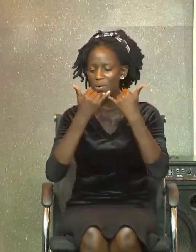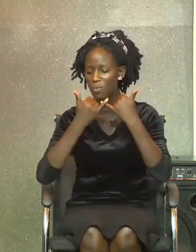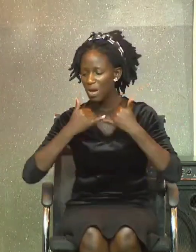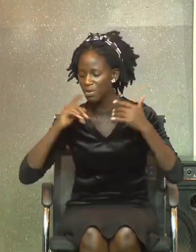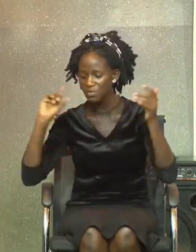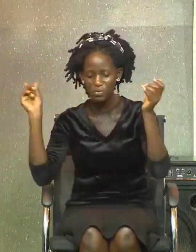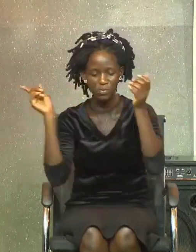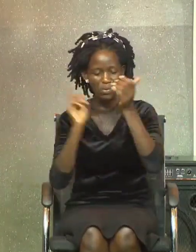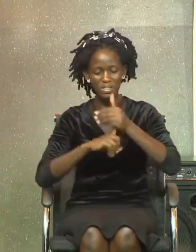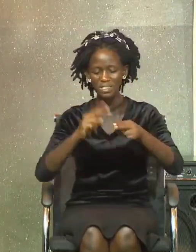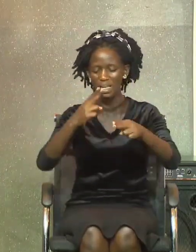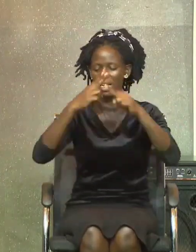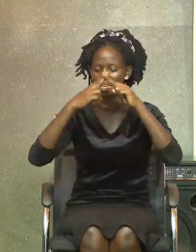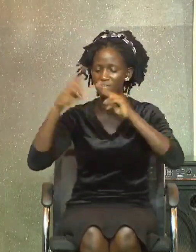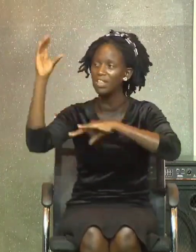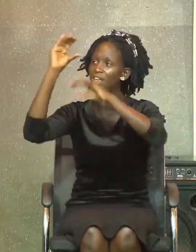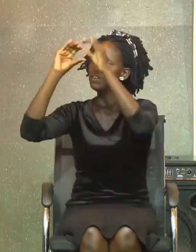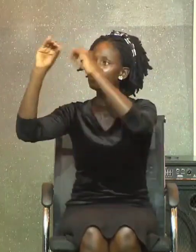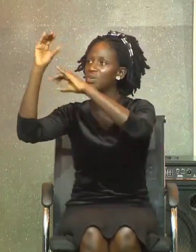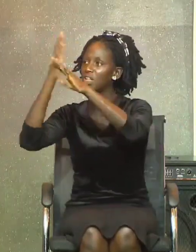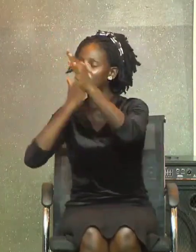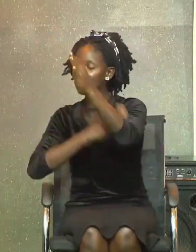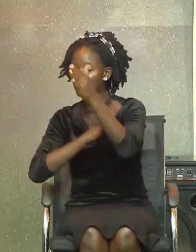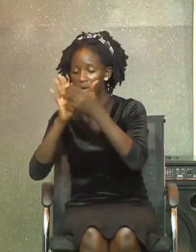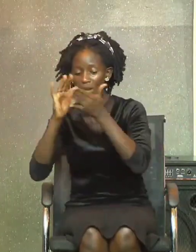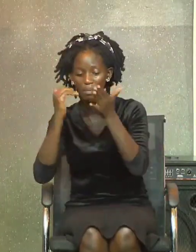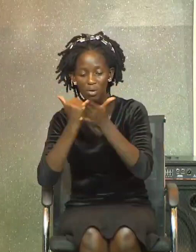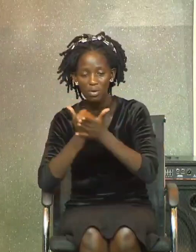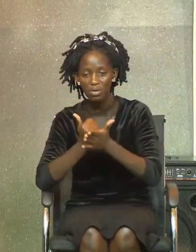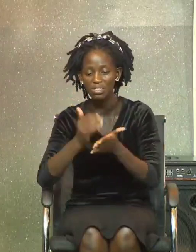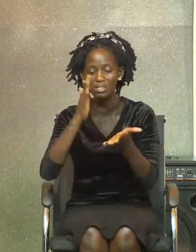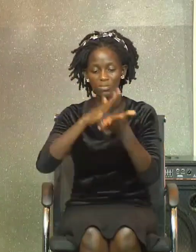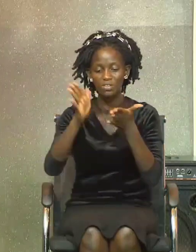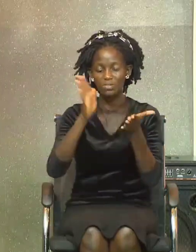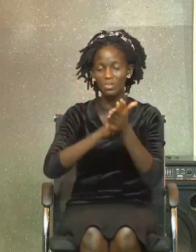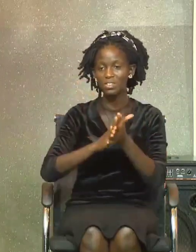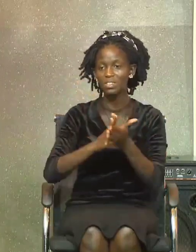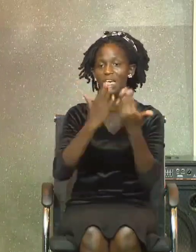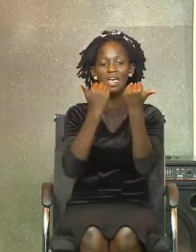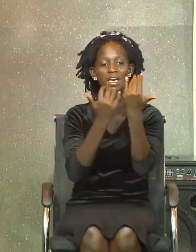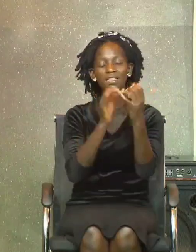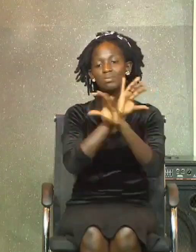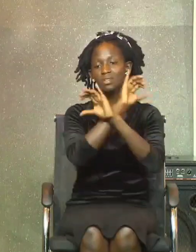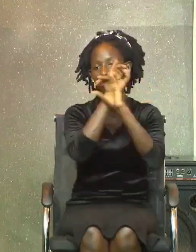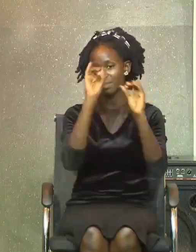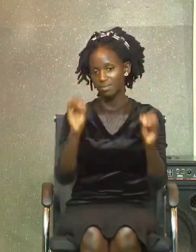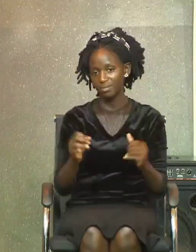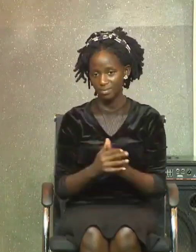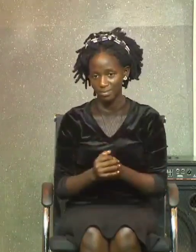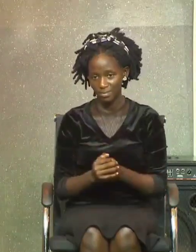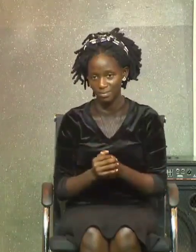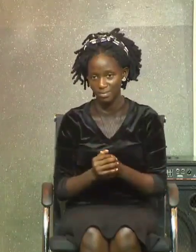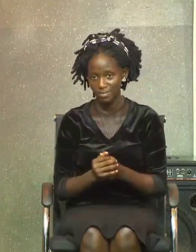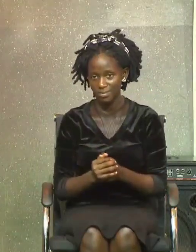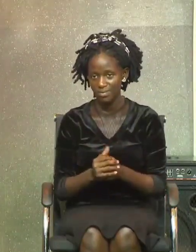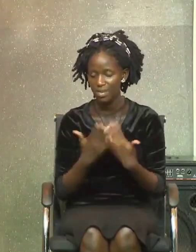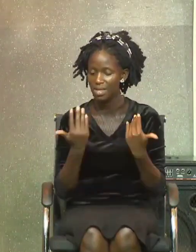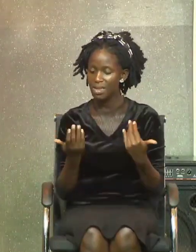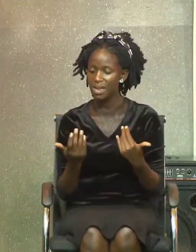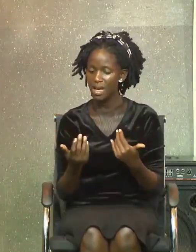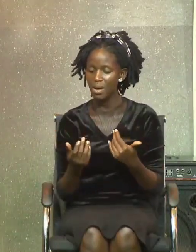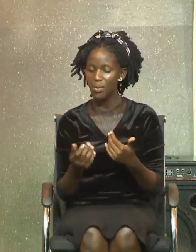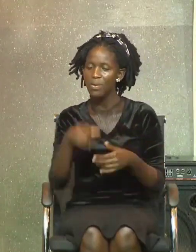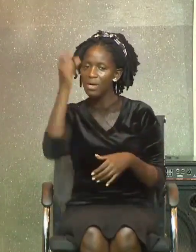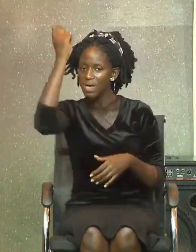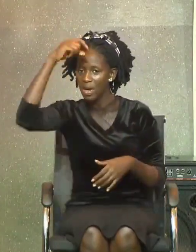ennyo Mukama, kubanga baamusonyiyira waatasuubirirwa kukola ki? Kusonyiwa. Okiwulira? Eyeeyita omugezi